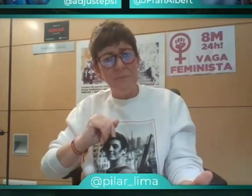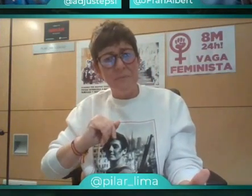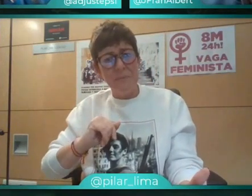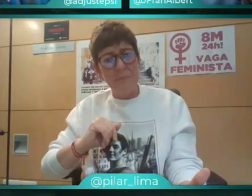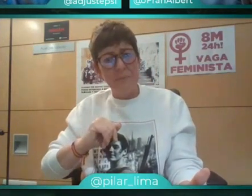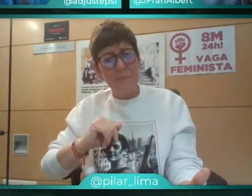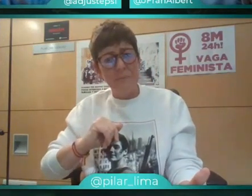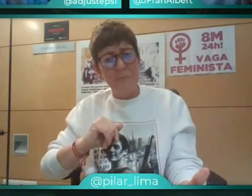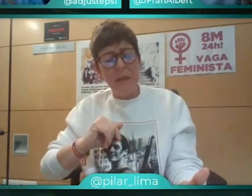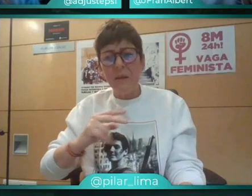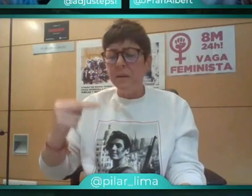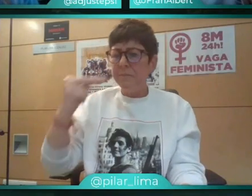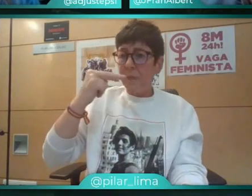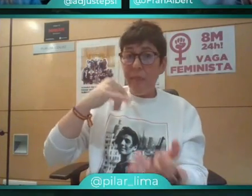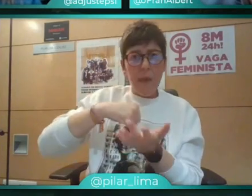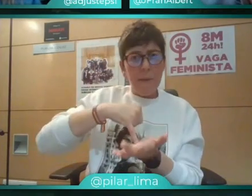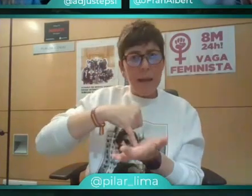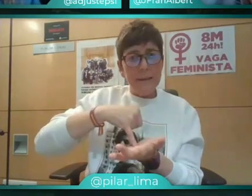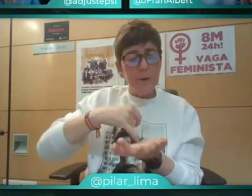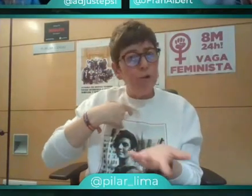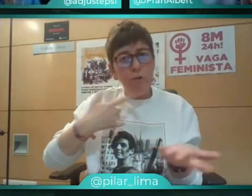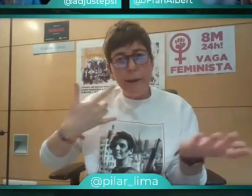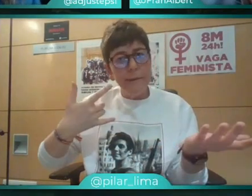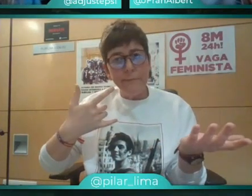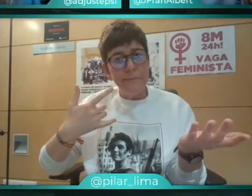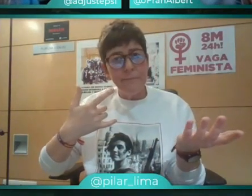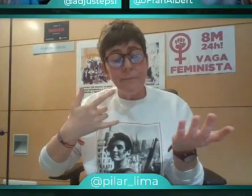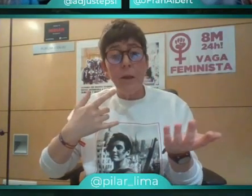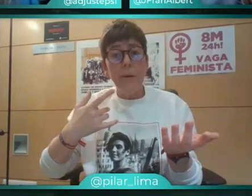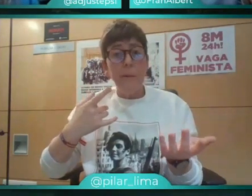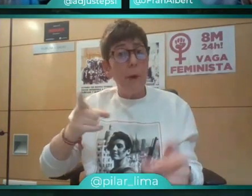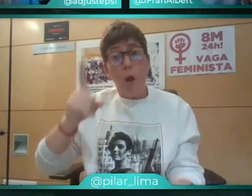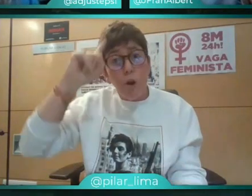en otras fuerzas políticas solo lo veo eso hacia nosotras no